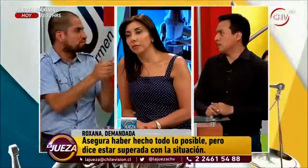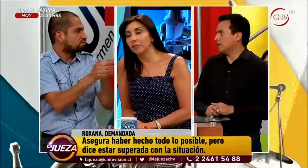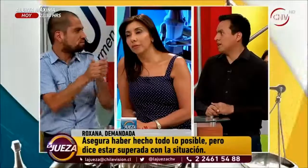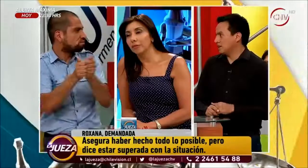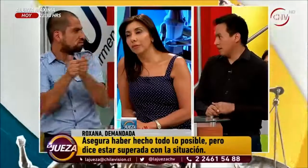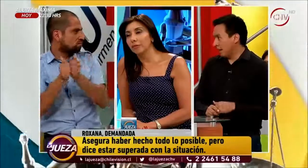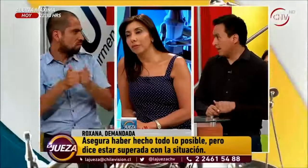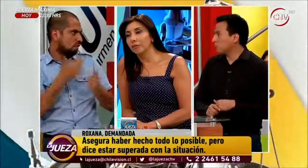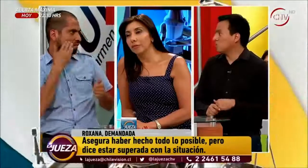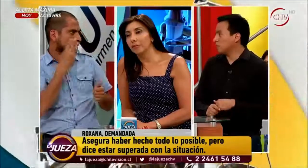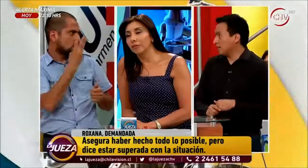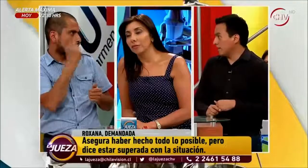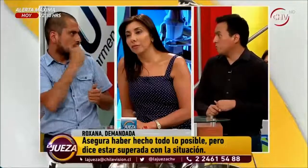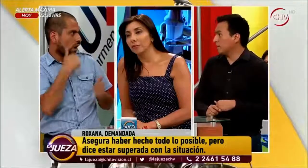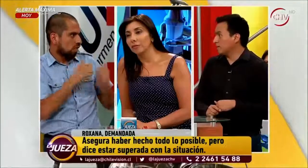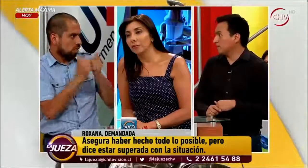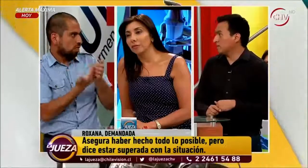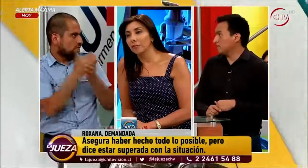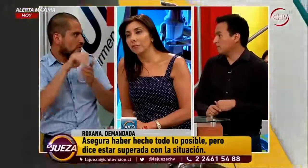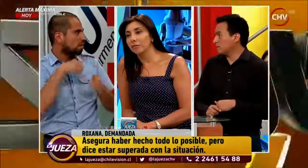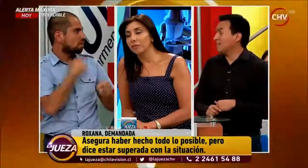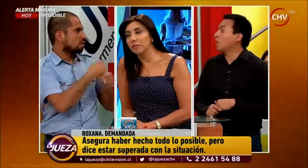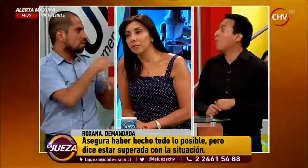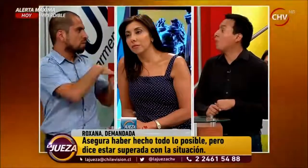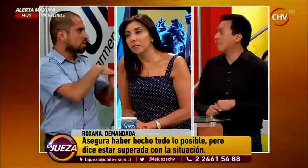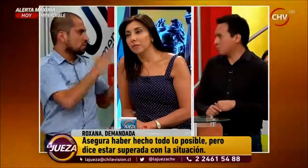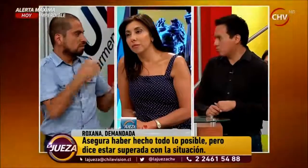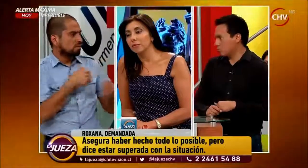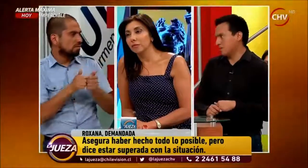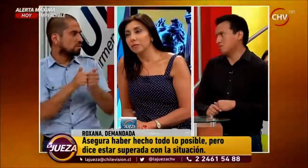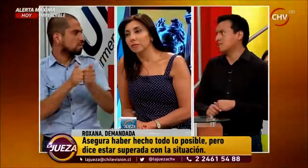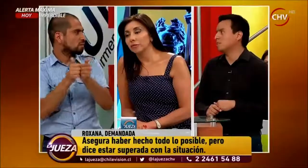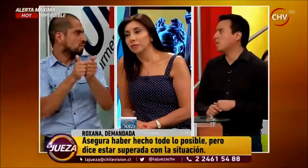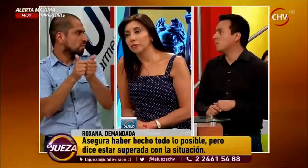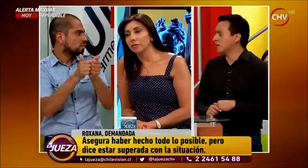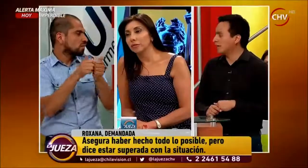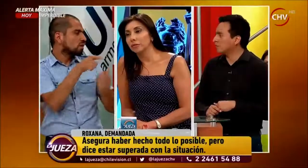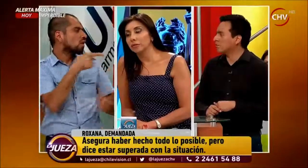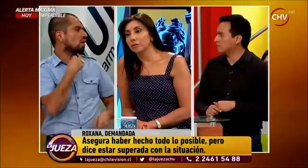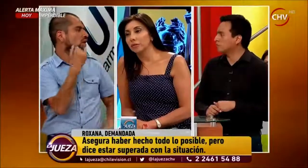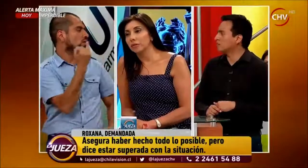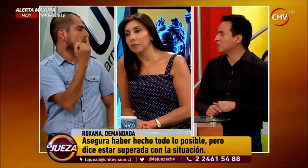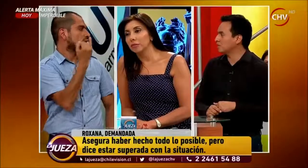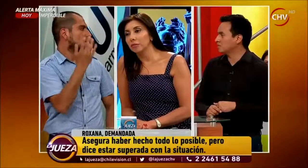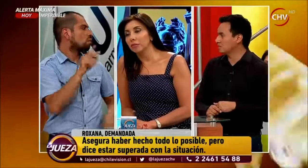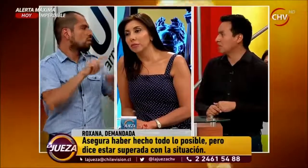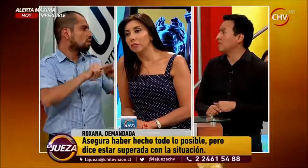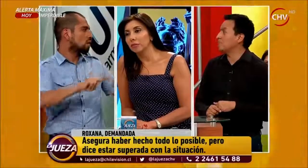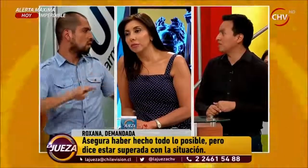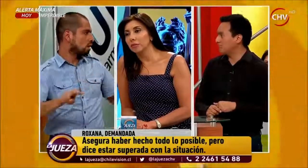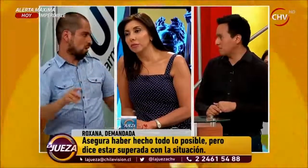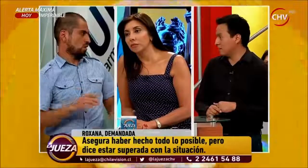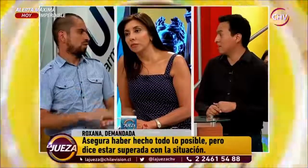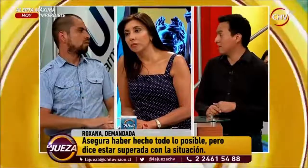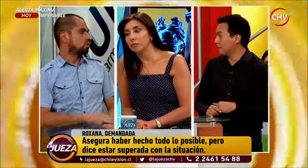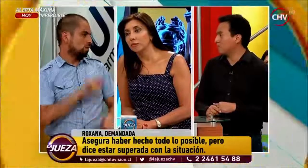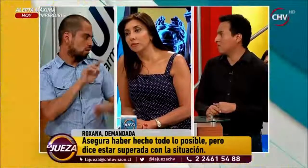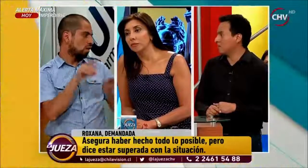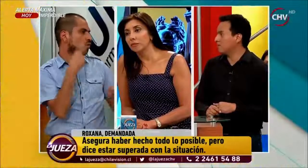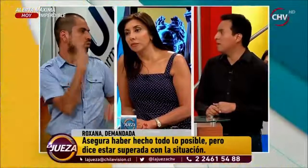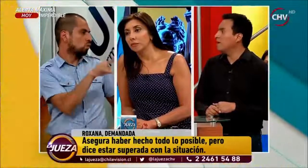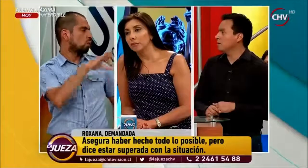guiarlo, lo estaba guiando ya tres días completos. Yo pedí permiso al trabajo para guiarlo, para hacer sus trámites y ser independiente y ser más tranquilo también.